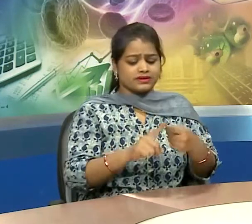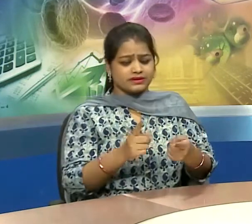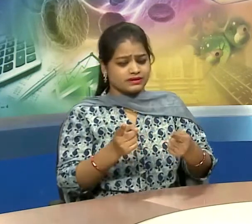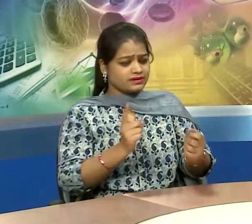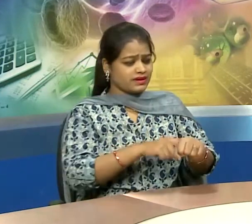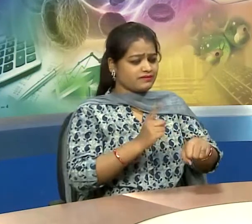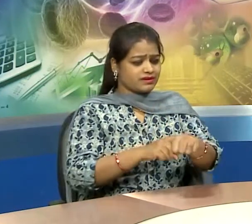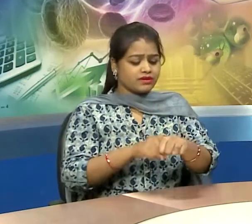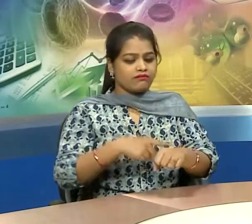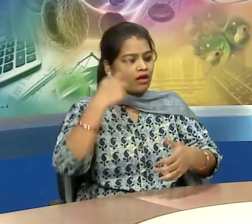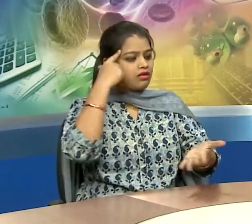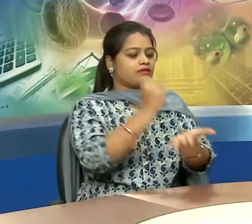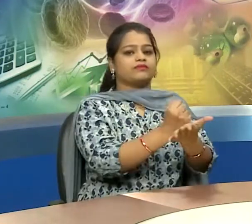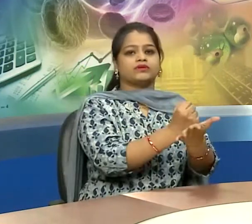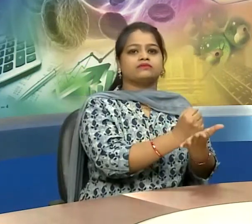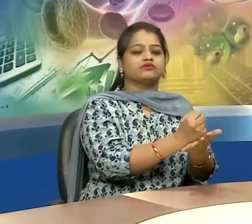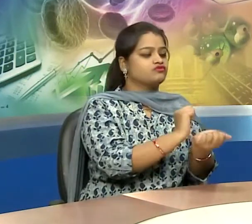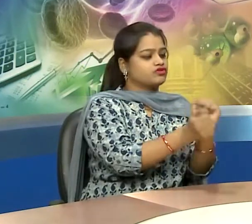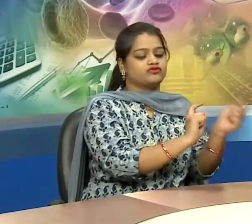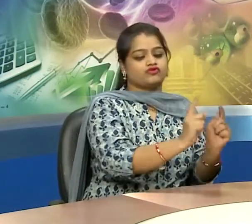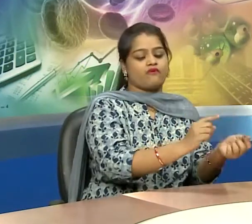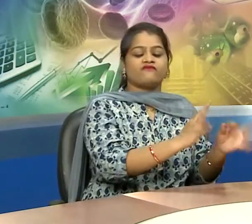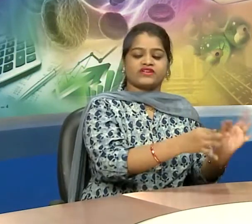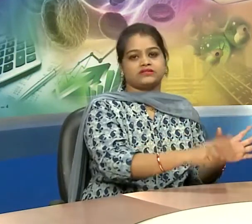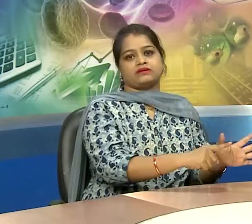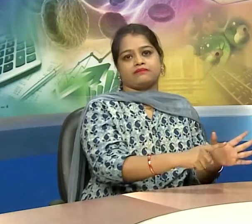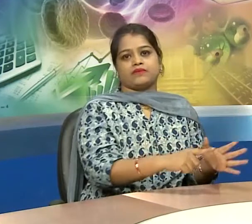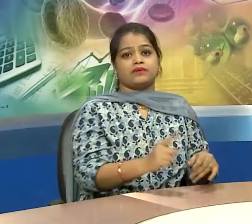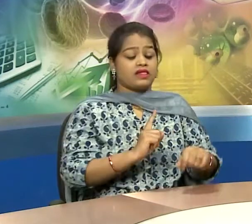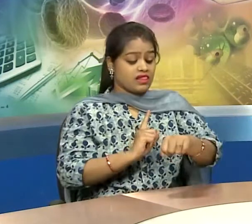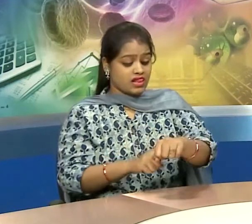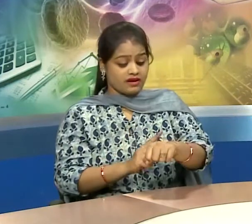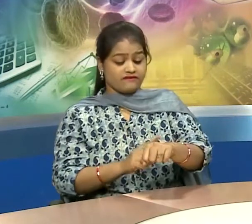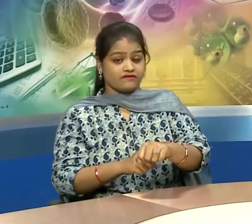सदैव समय का ध्यान रखते हुए समुचित स्थान पर